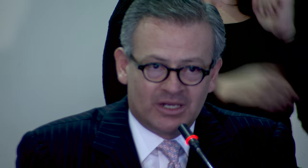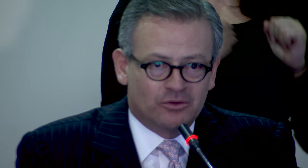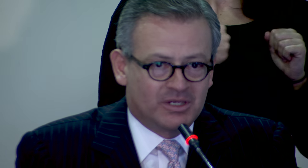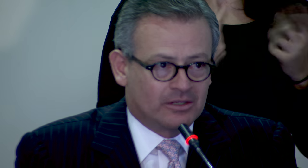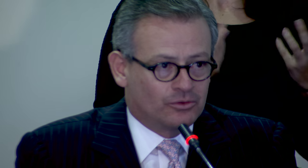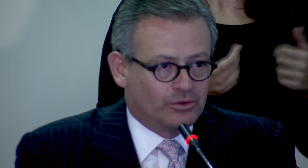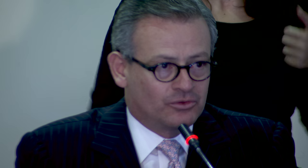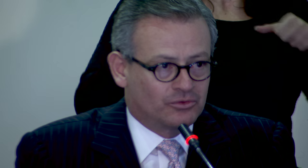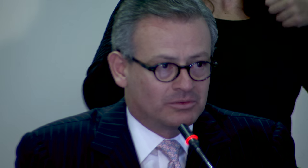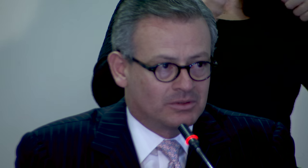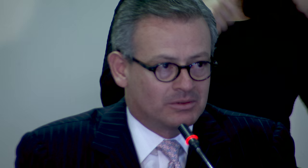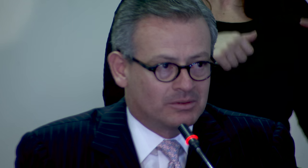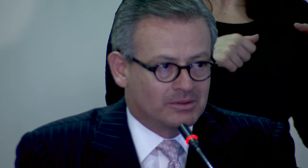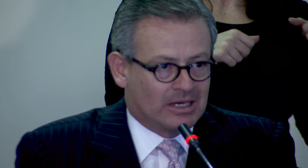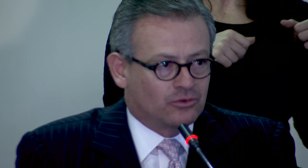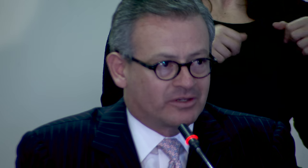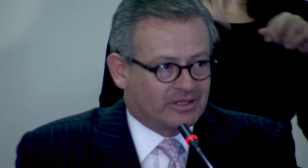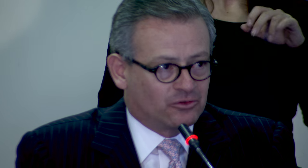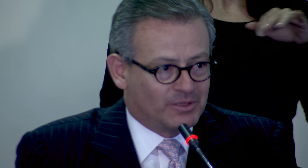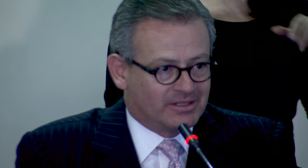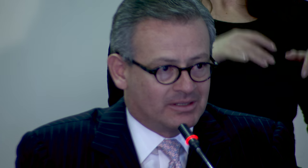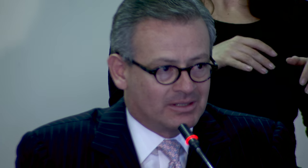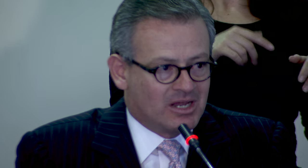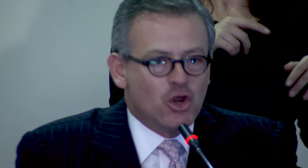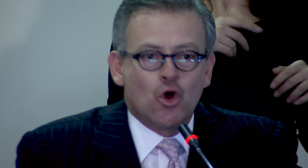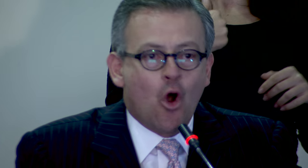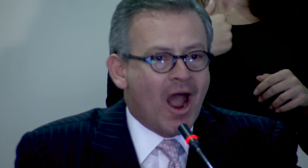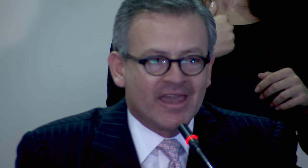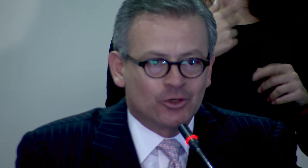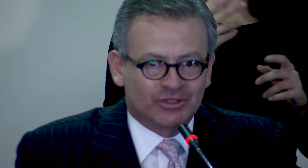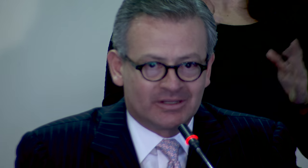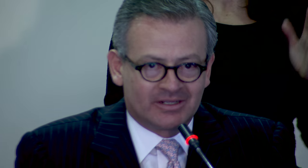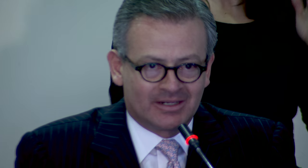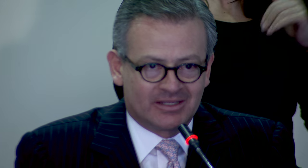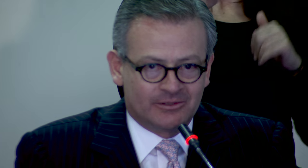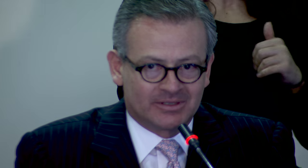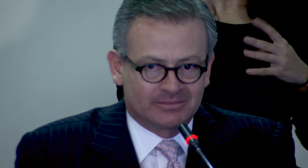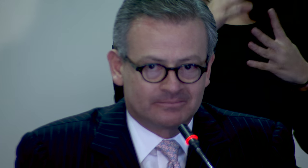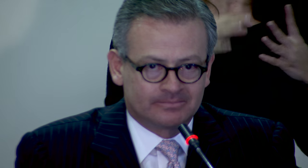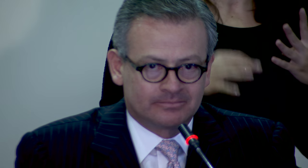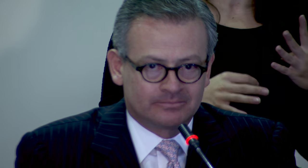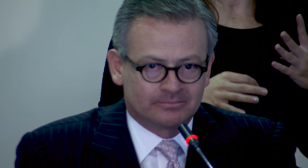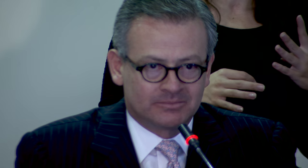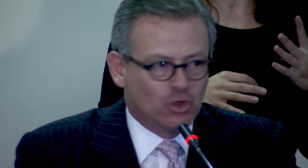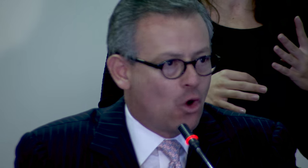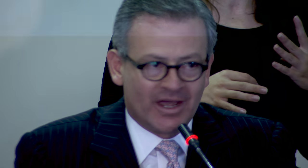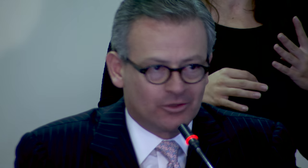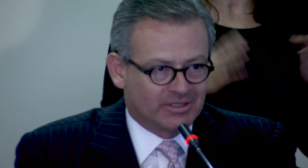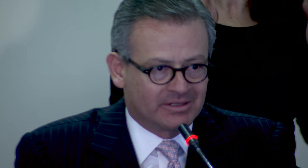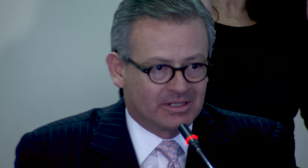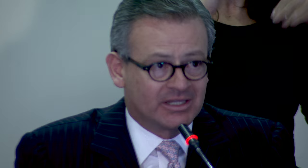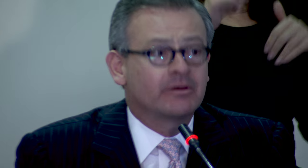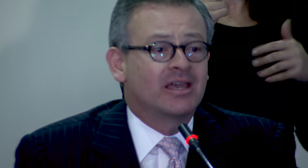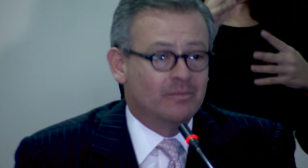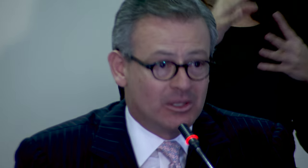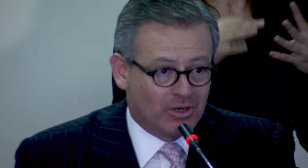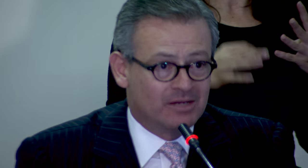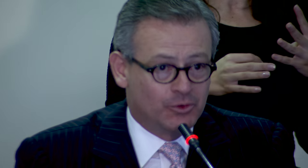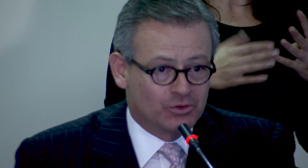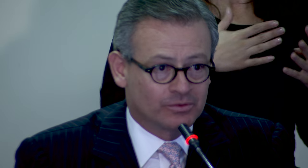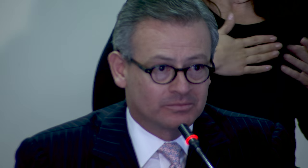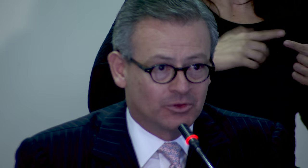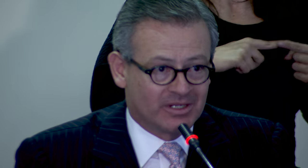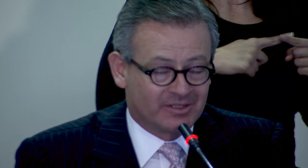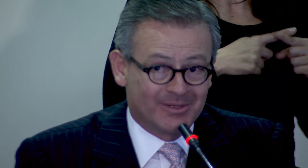los convenios migratorios a los que está sometida. No hay otra alternativa. No hay otra alternativa y me